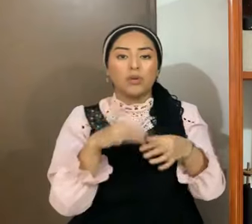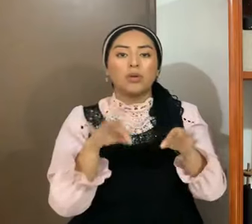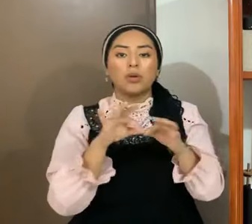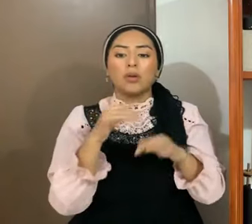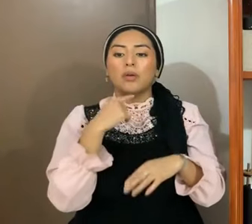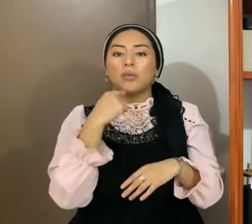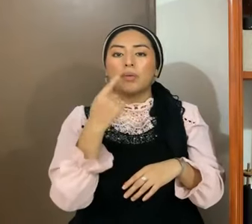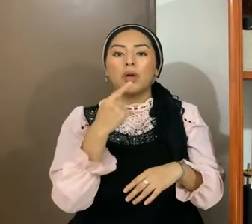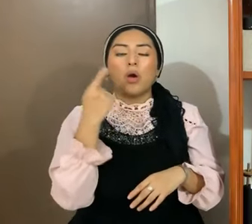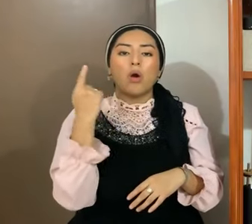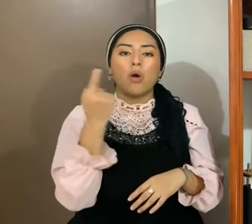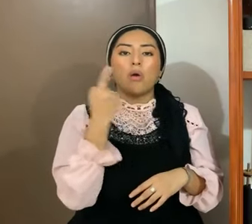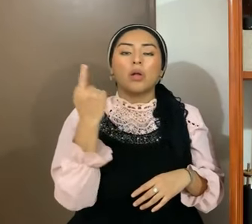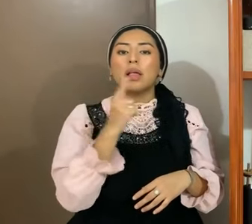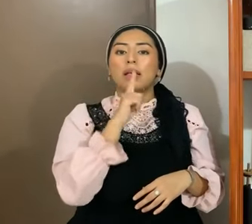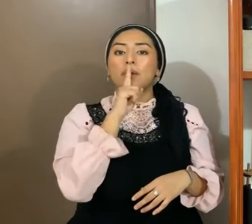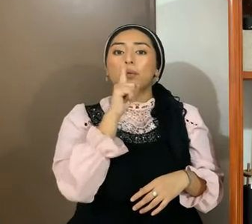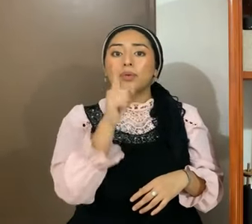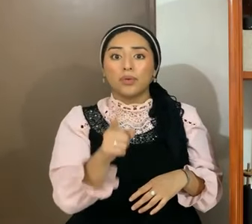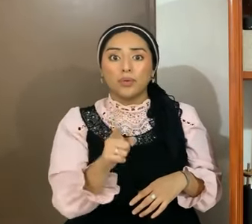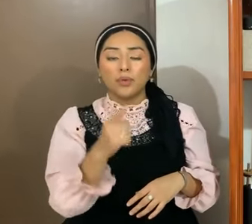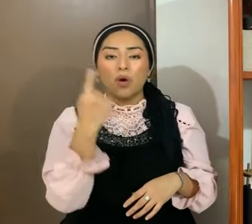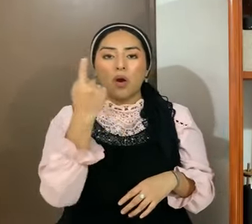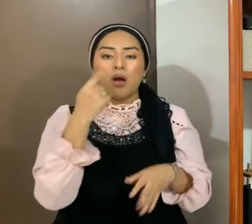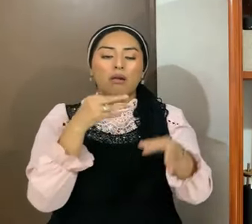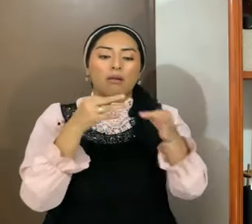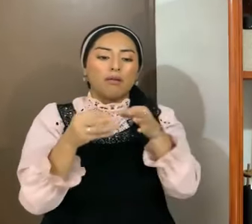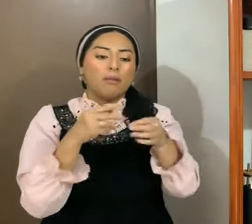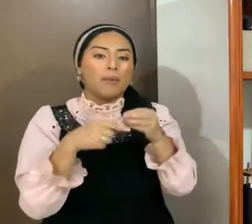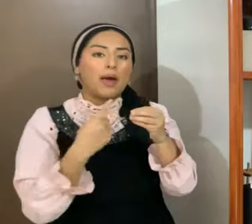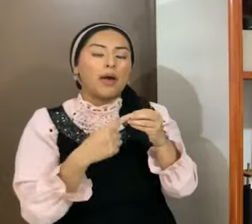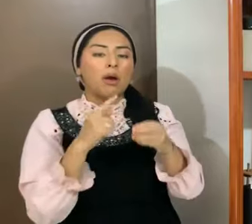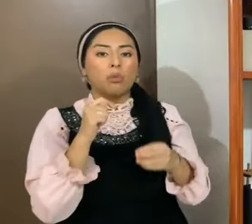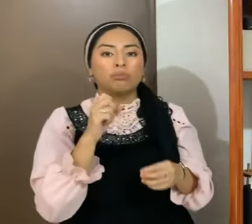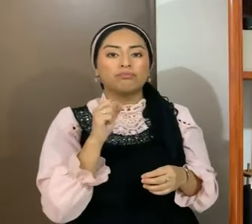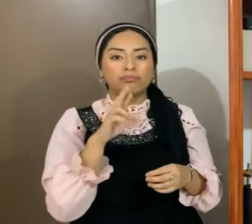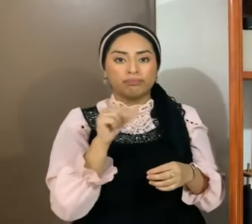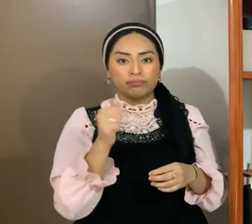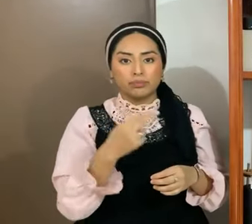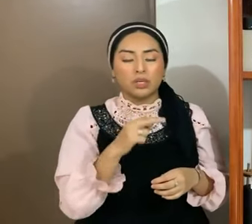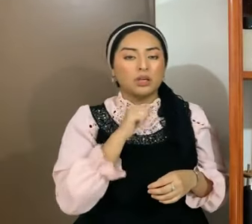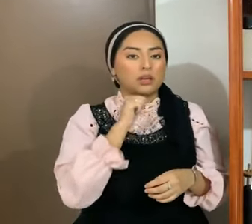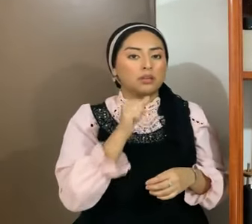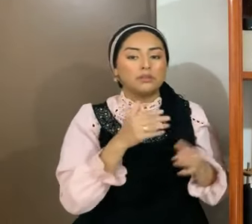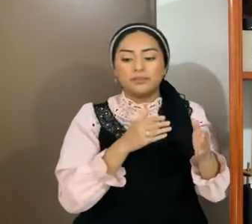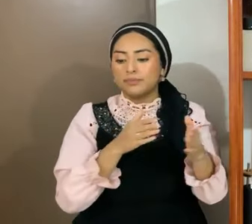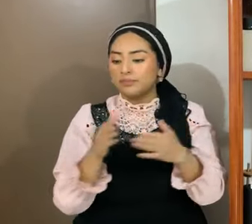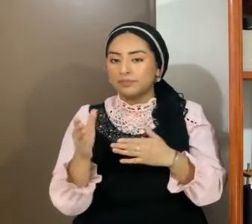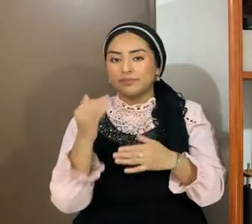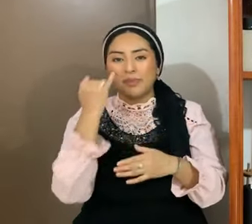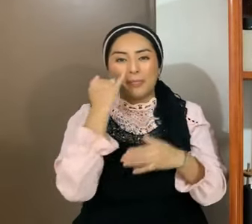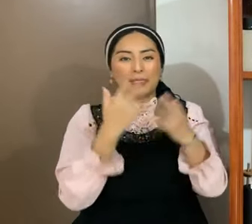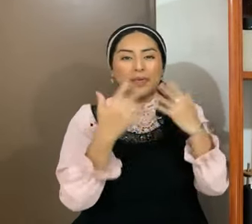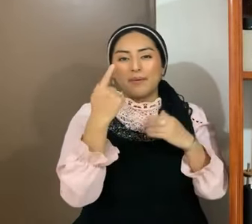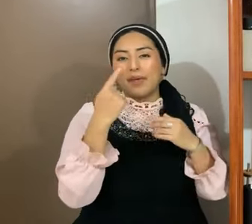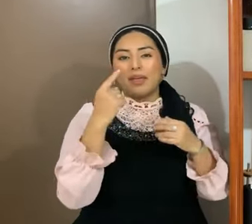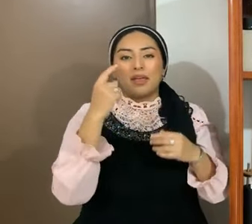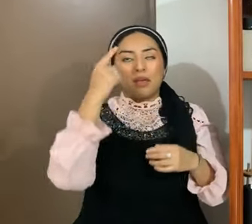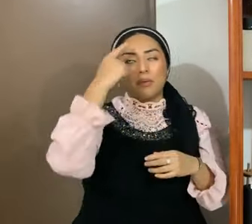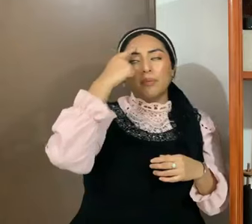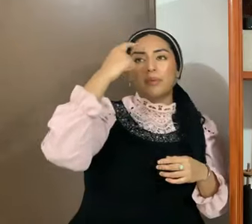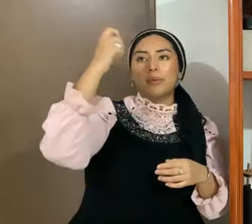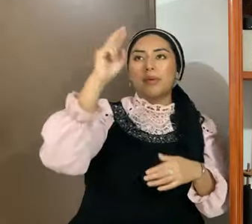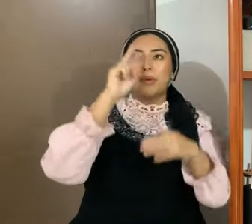verdad, solamente la verdad. Hablar solo Torá, no desviarnos. Si alguien empieza con sueños y visiones